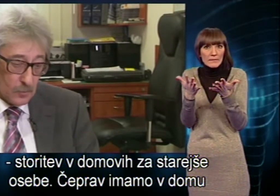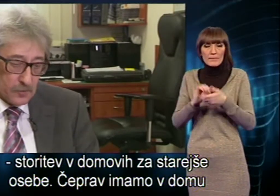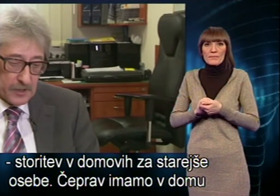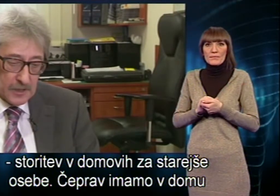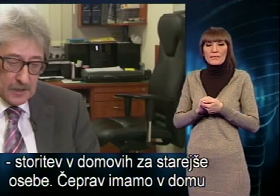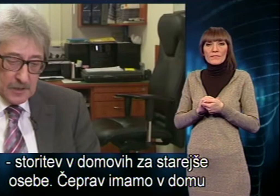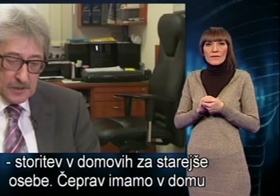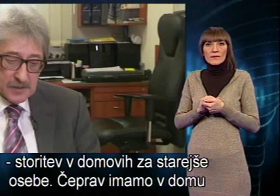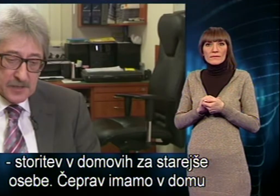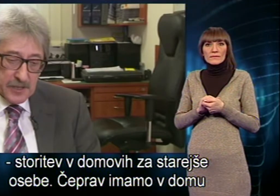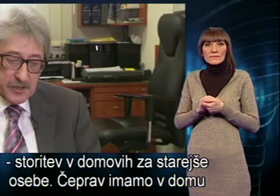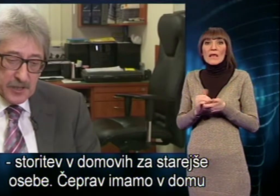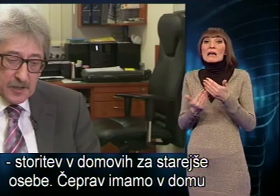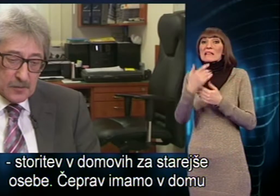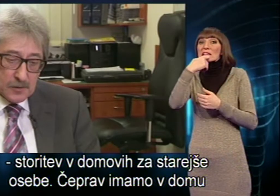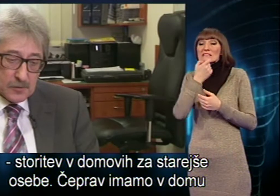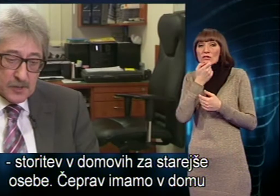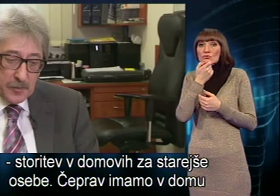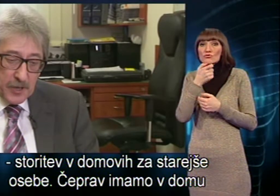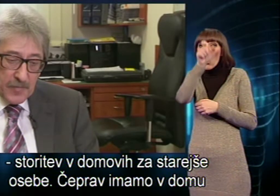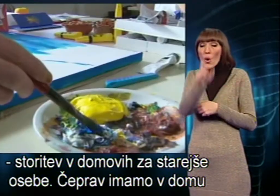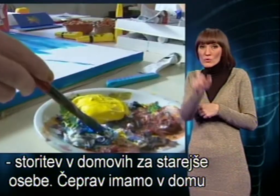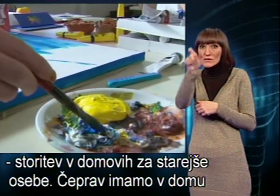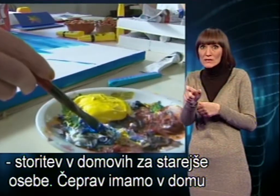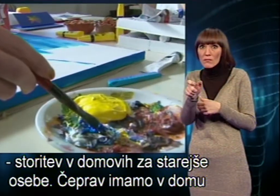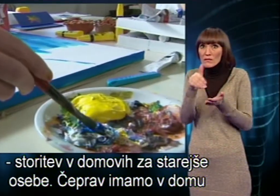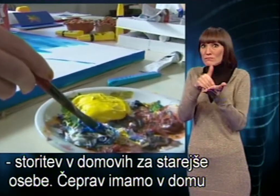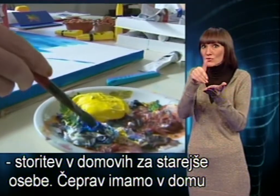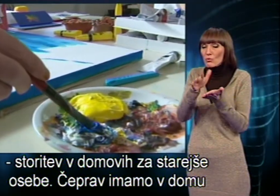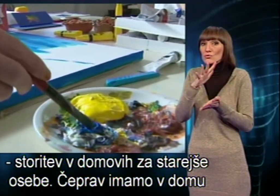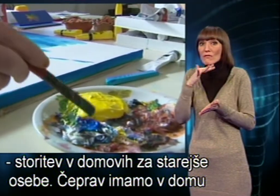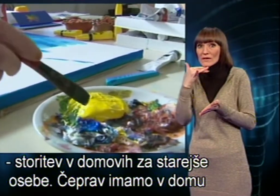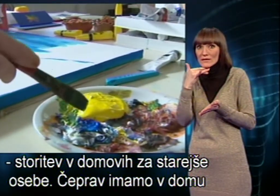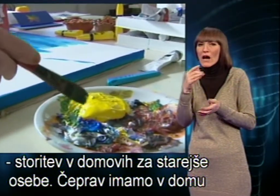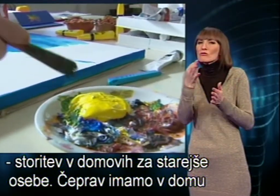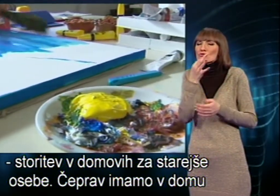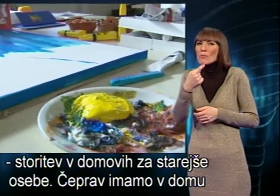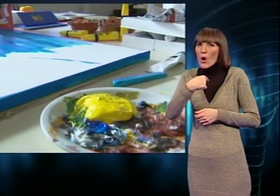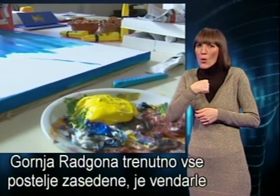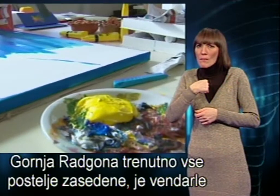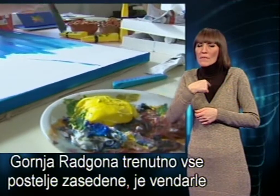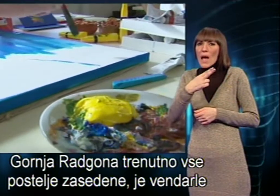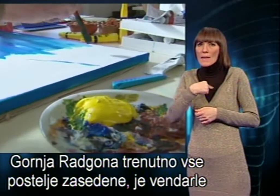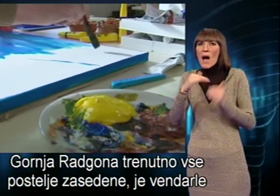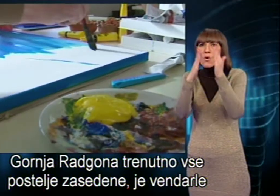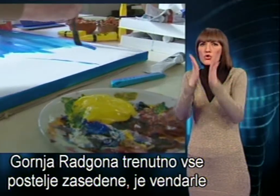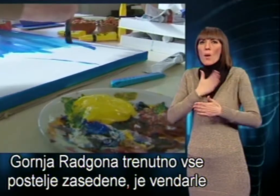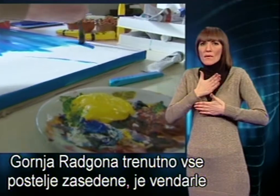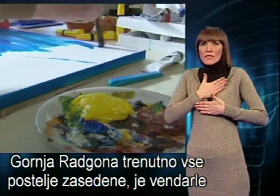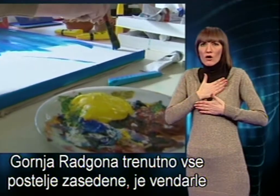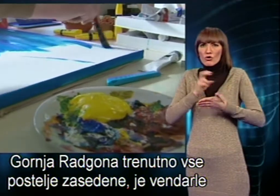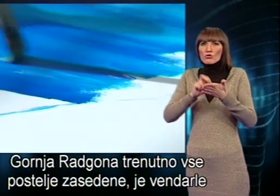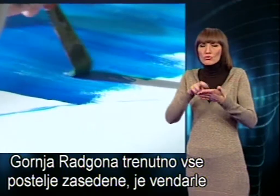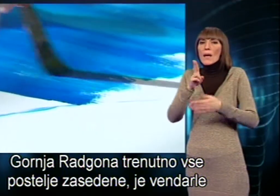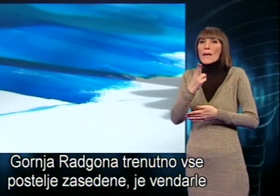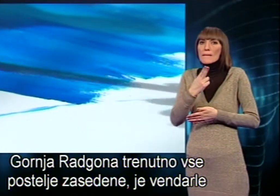v domovih za starejše osebe. In čeprav imamo v domu Gornja Radgona še